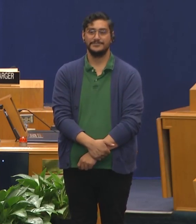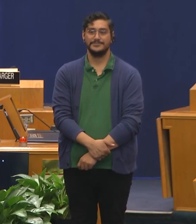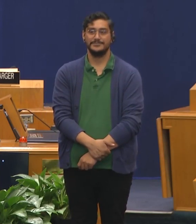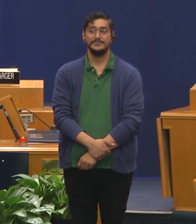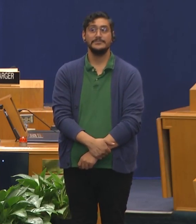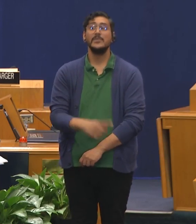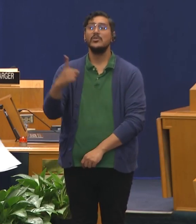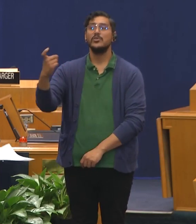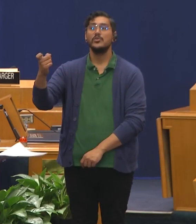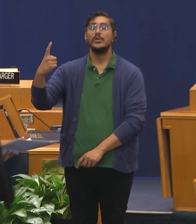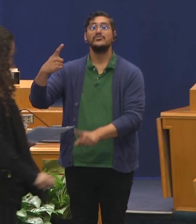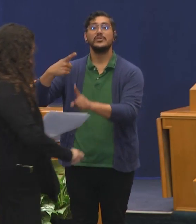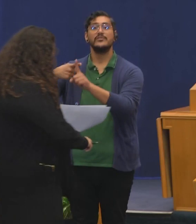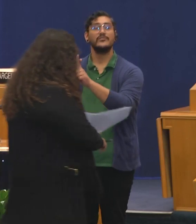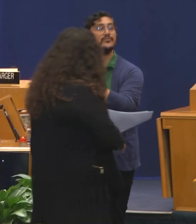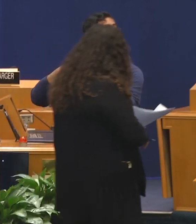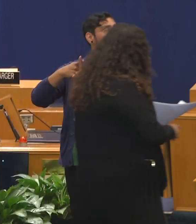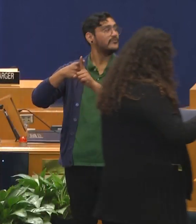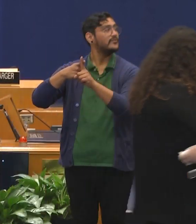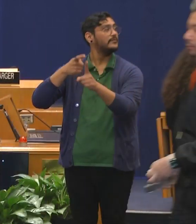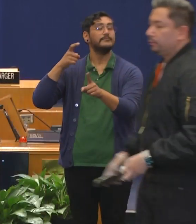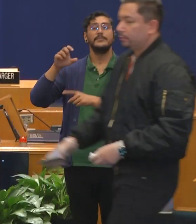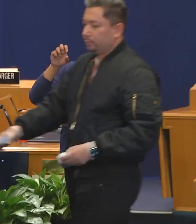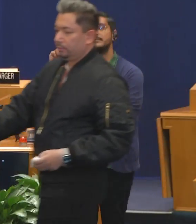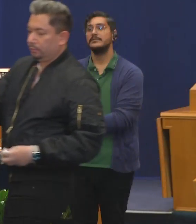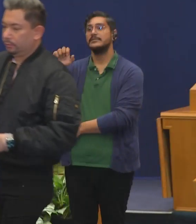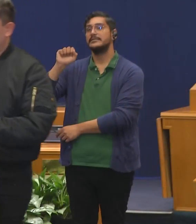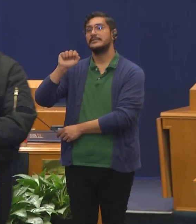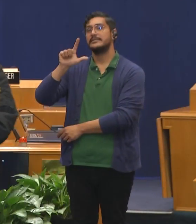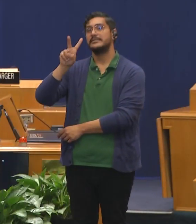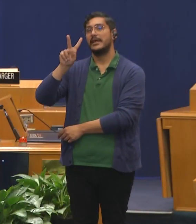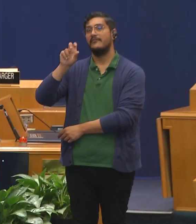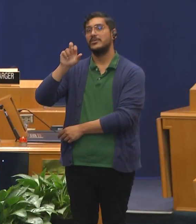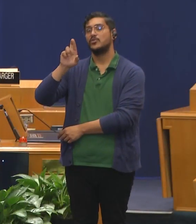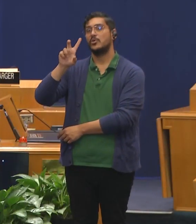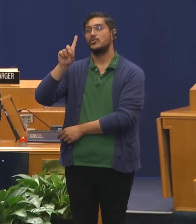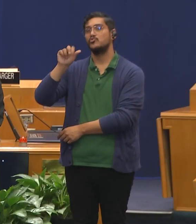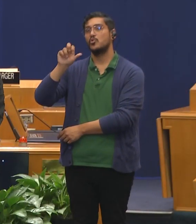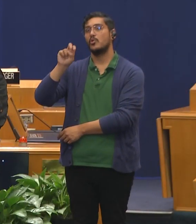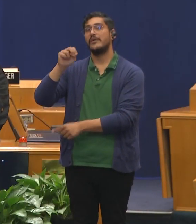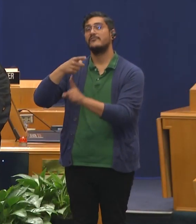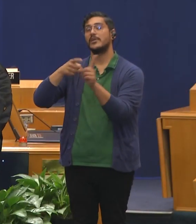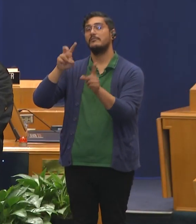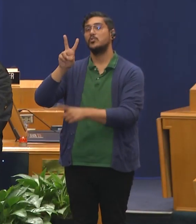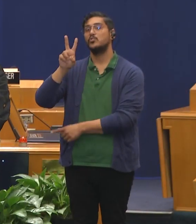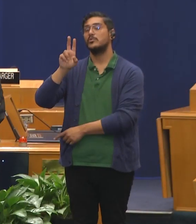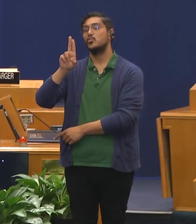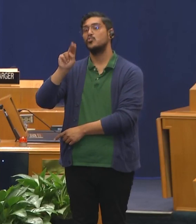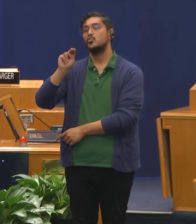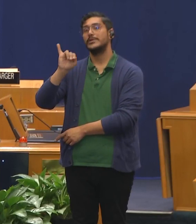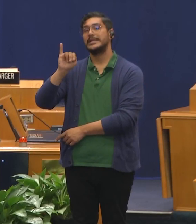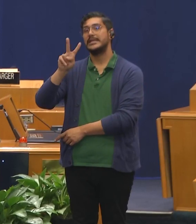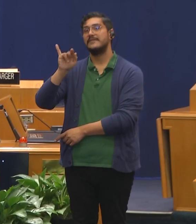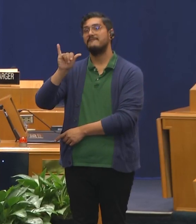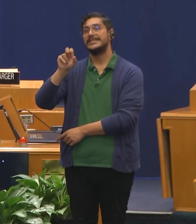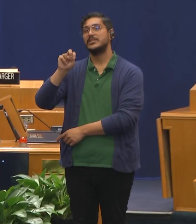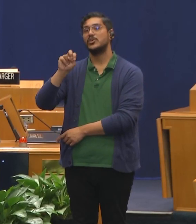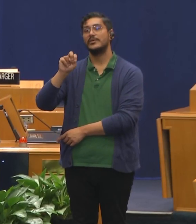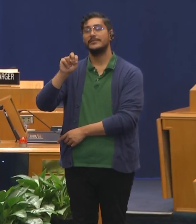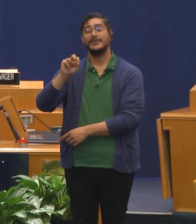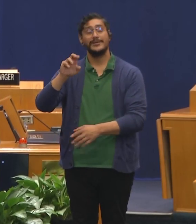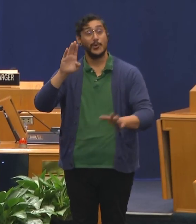Our question will come from the line of Salvador Doran with Univision Network. Your line is open. Please go ahead. Hola,